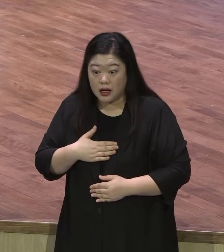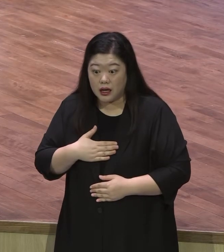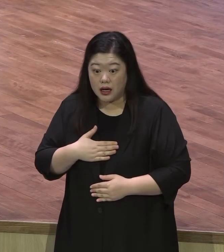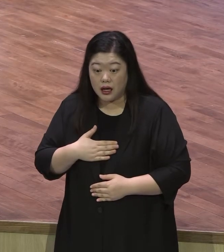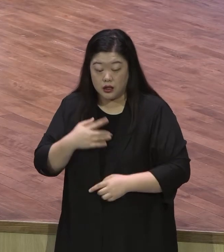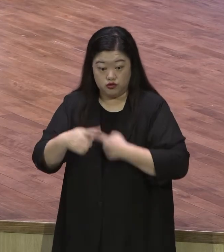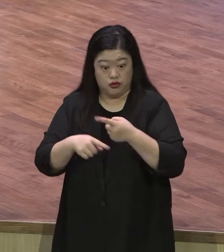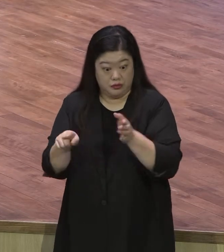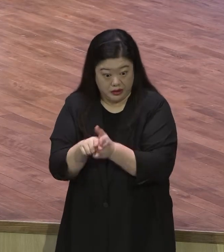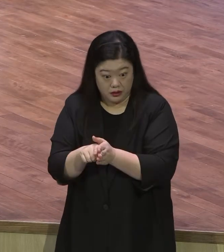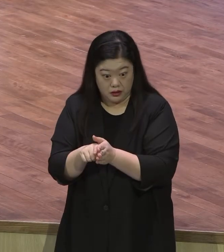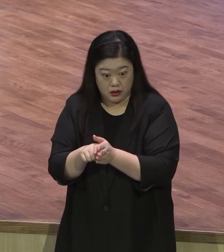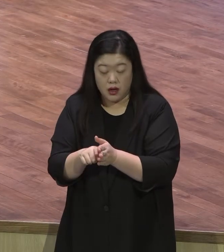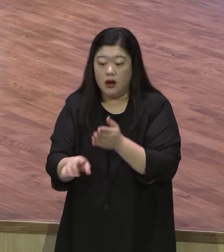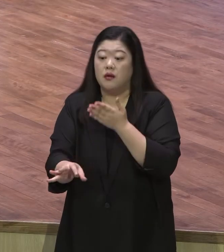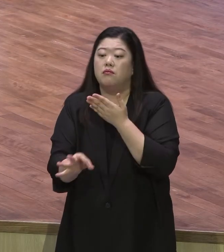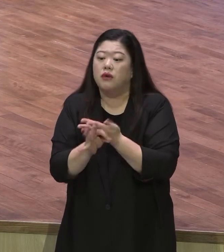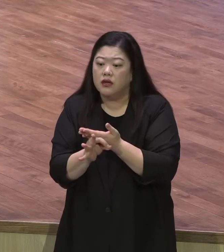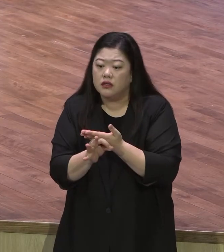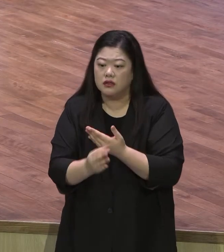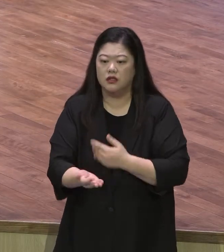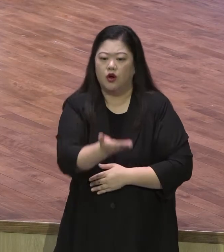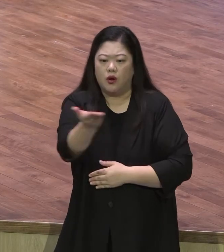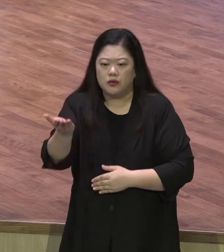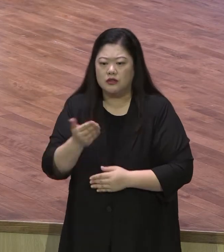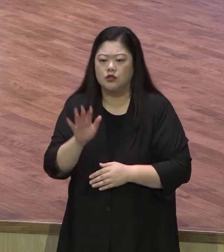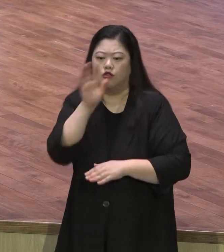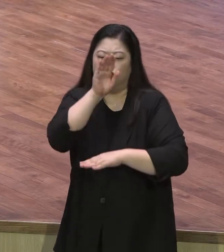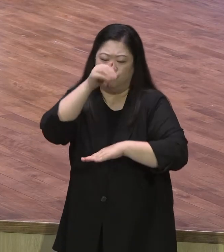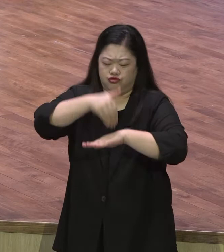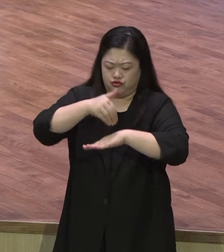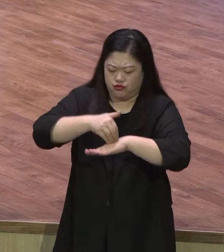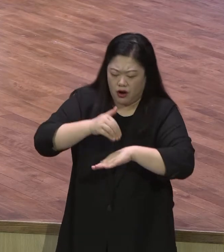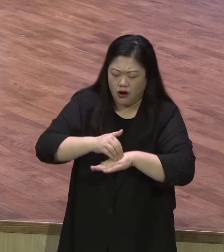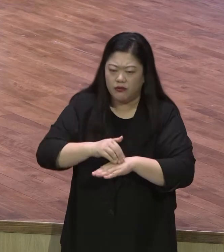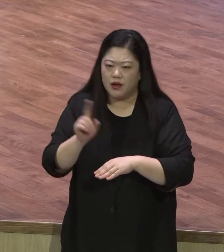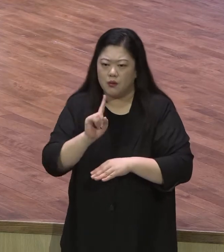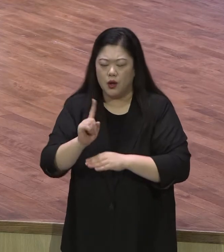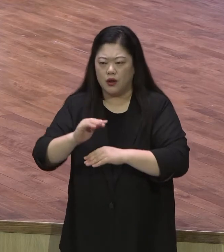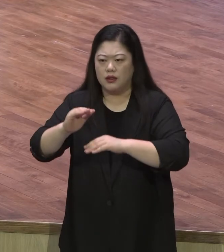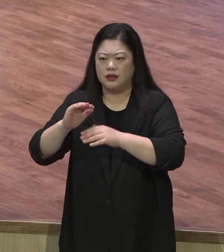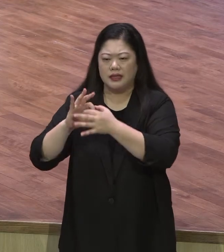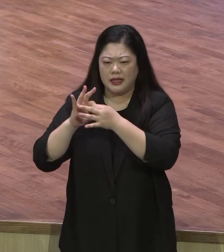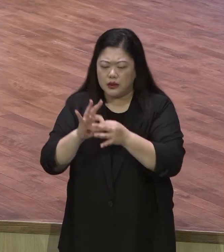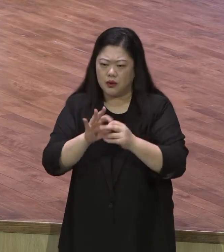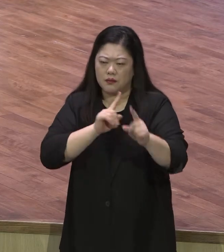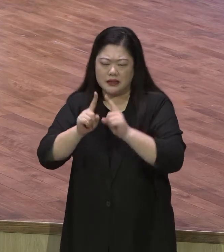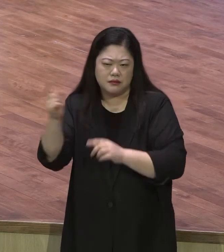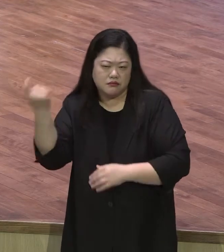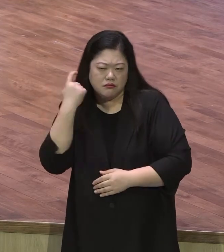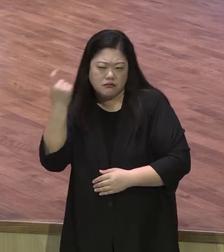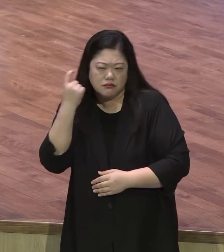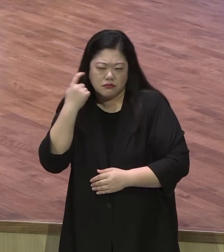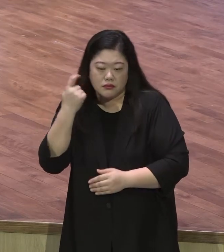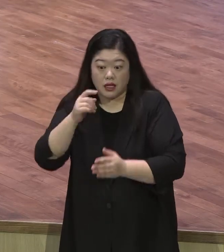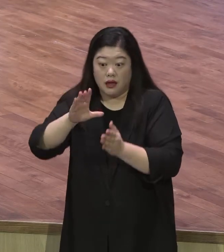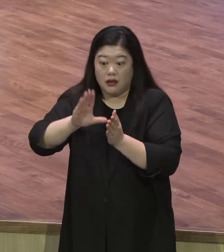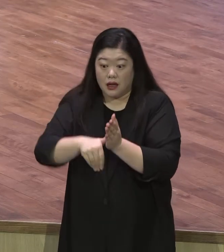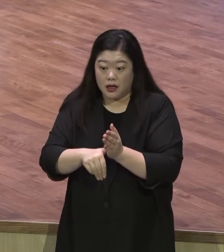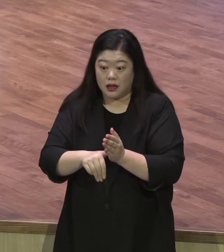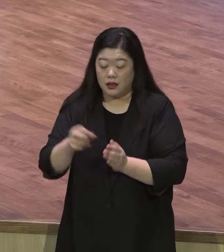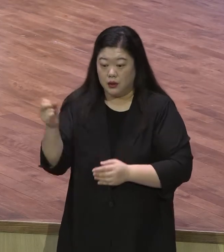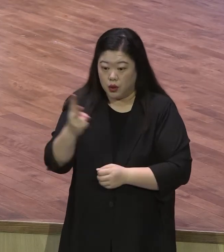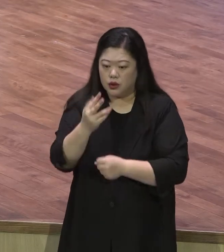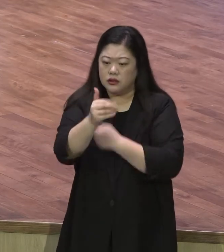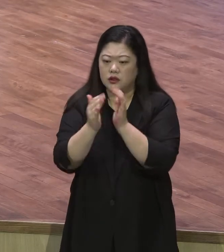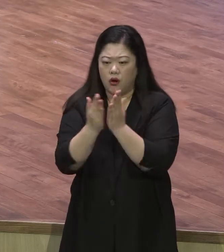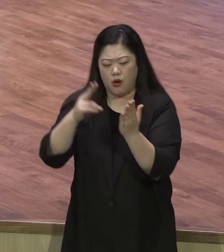여러분들이 훈련을 받을 때 여러분이 답을 찾았던지 이 예원교에 나와서 말씀